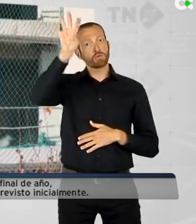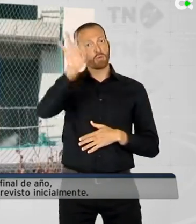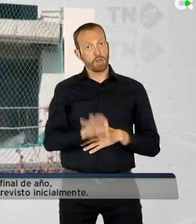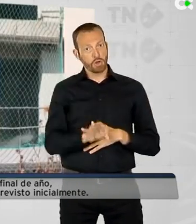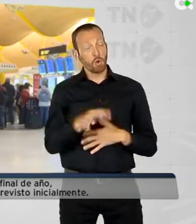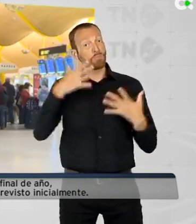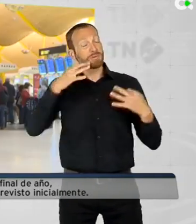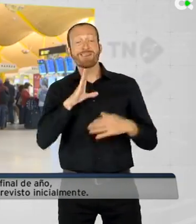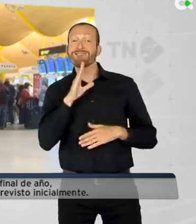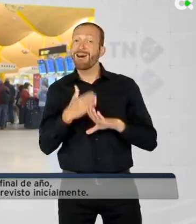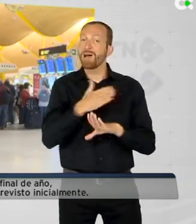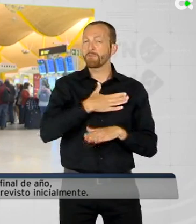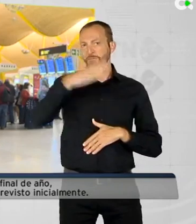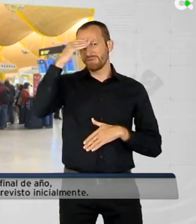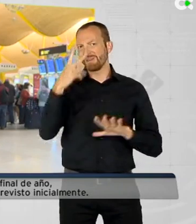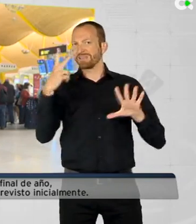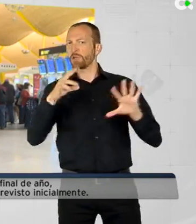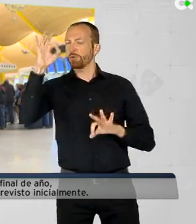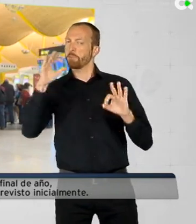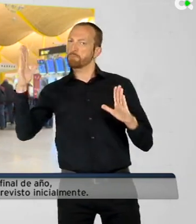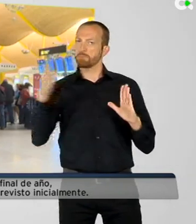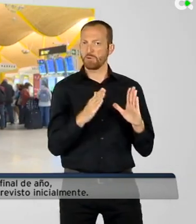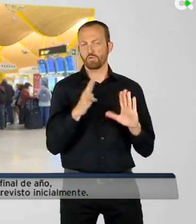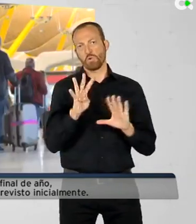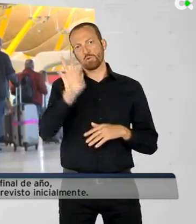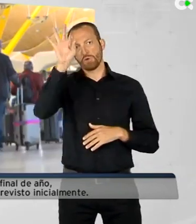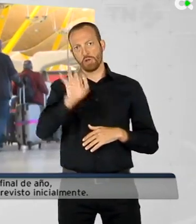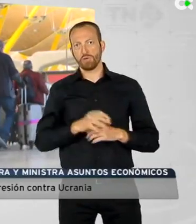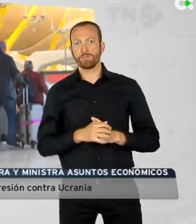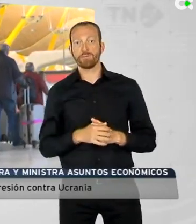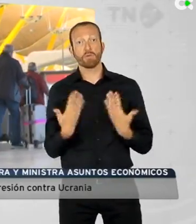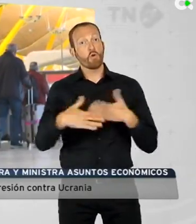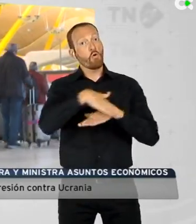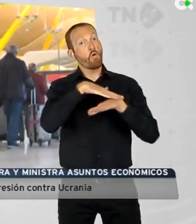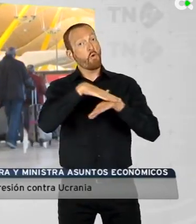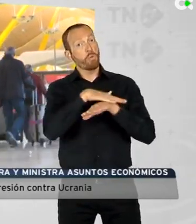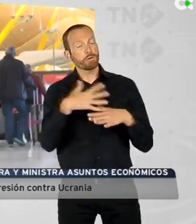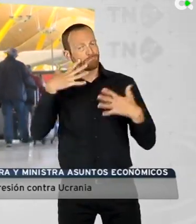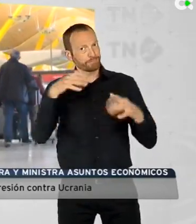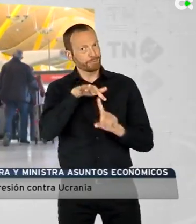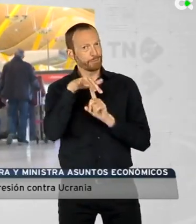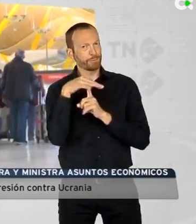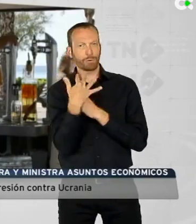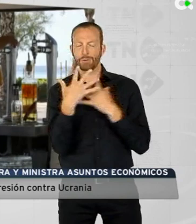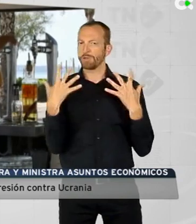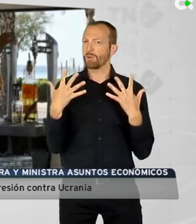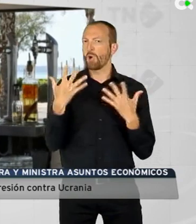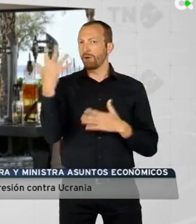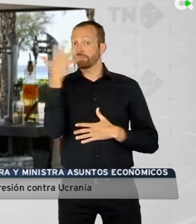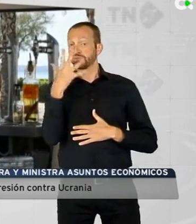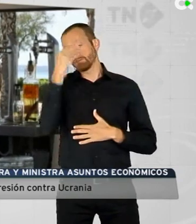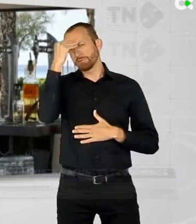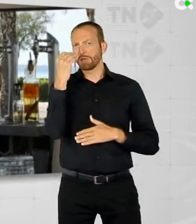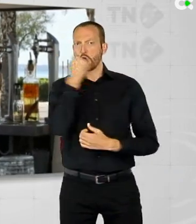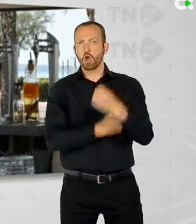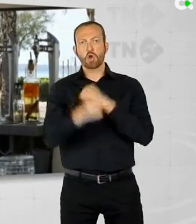de fin de año, en lugar del 7% previsto inicialmente. El Ejecutivo, a pesar de la incertidumbre, confía en una